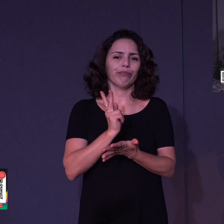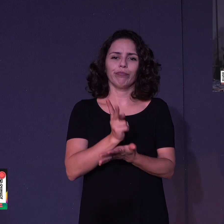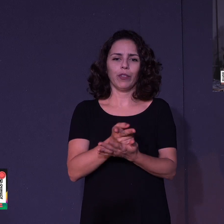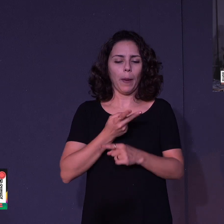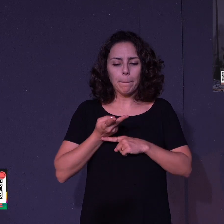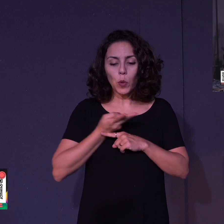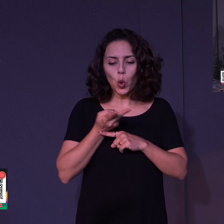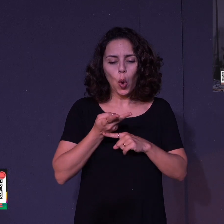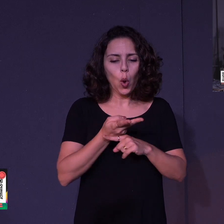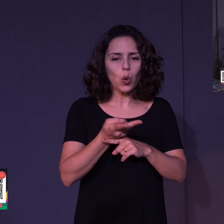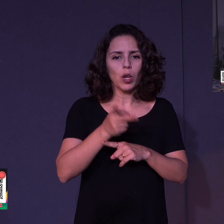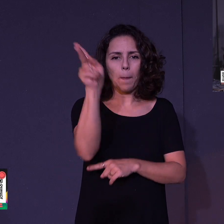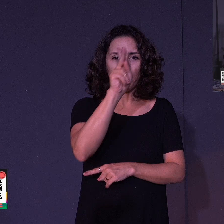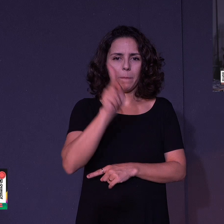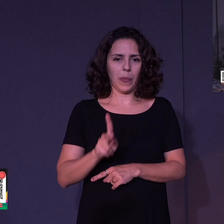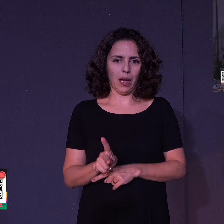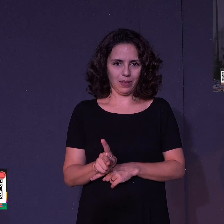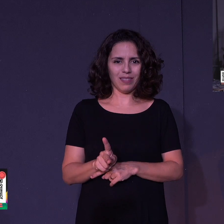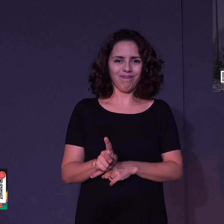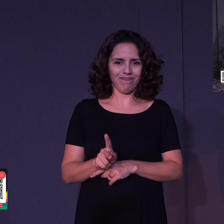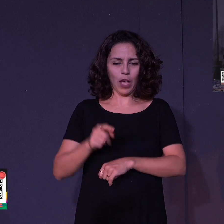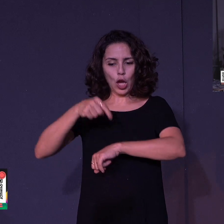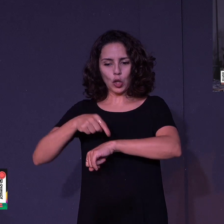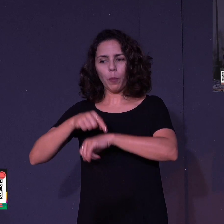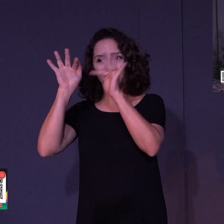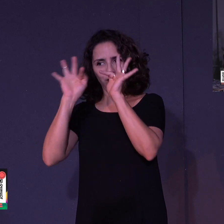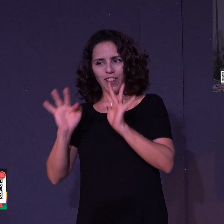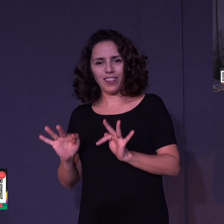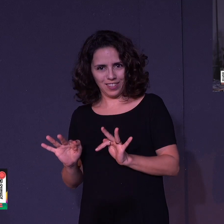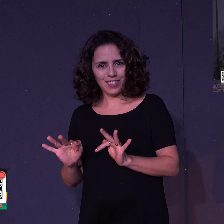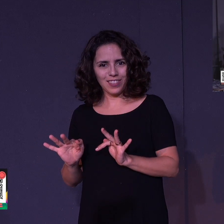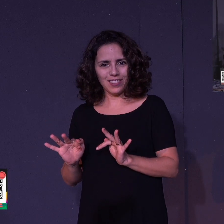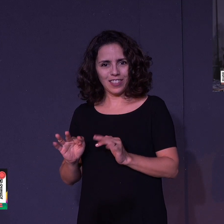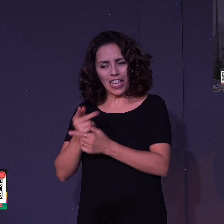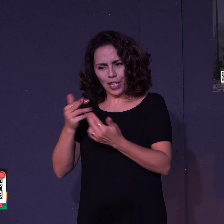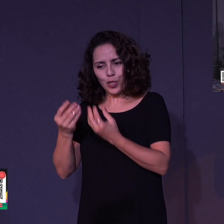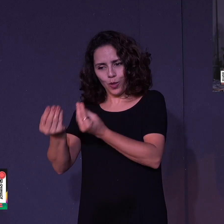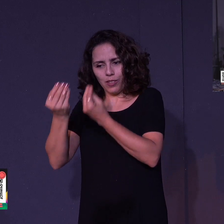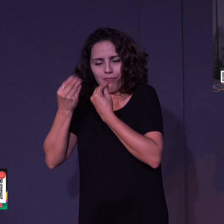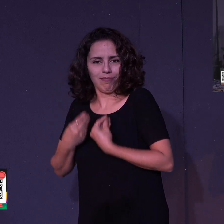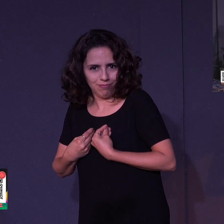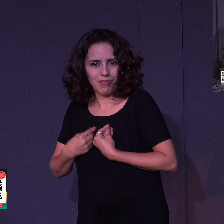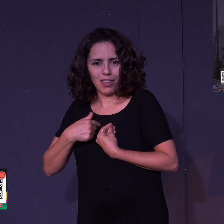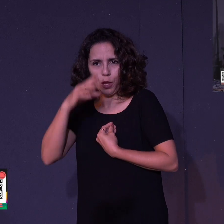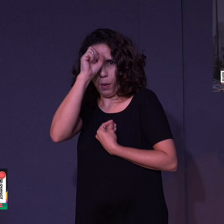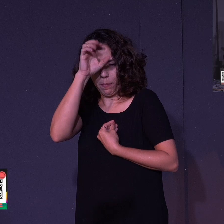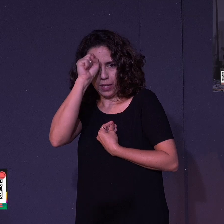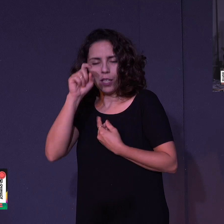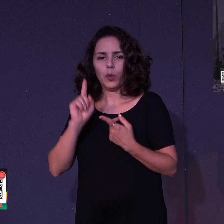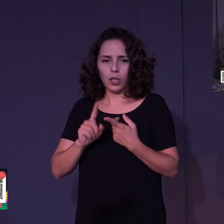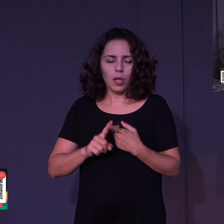Paz nos momentos felizes, diante daquilo que eles nos proporcionam. Paz nos momentos tristes e de dores,